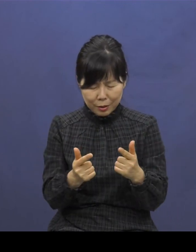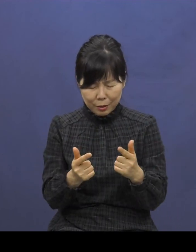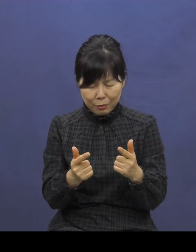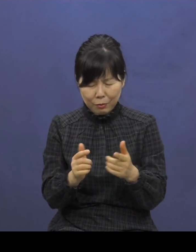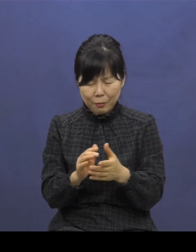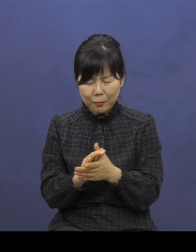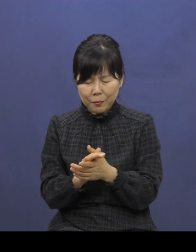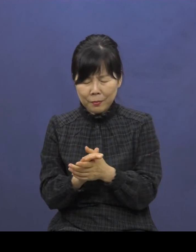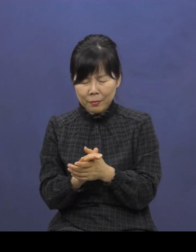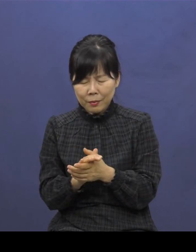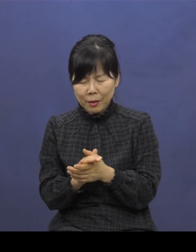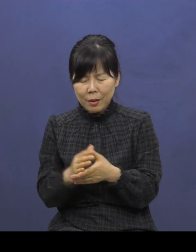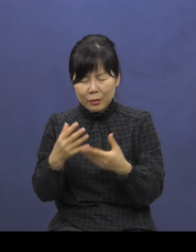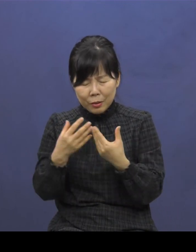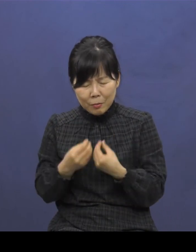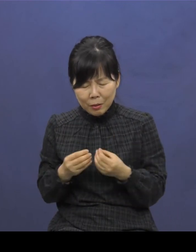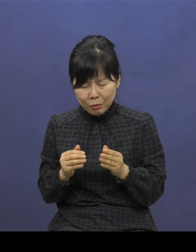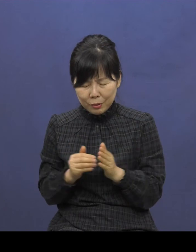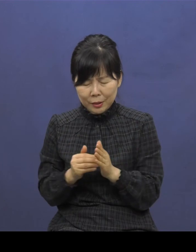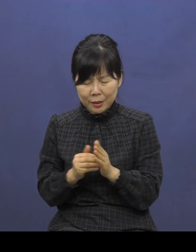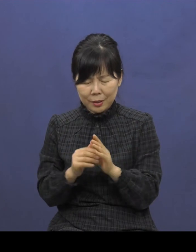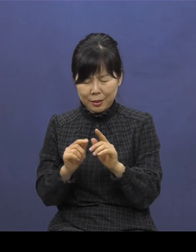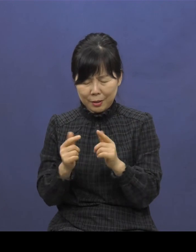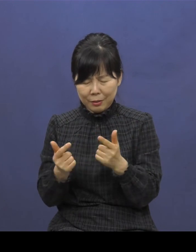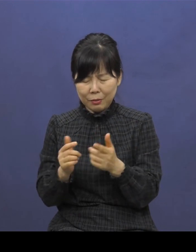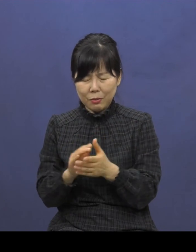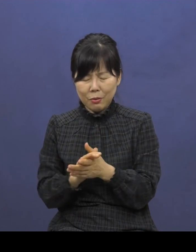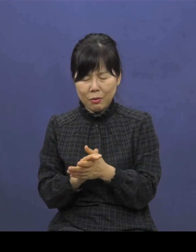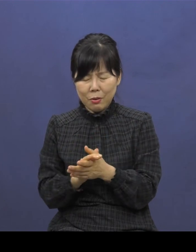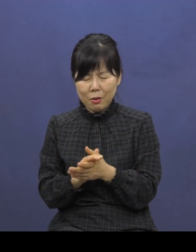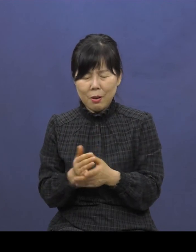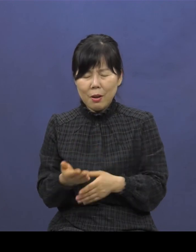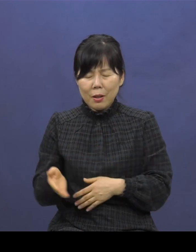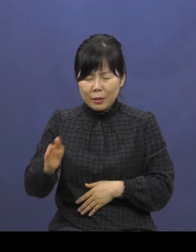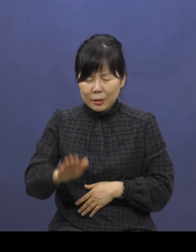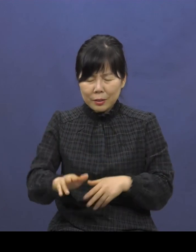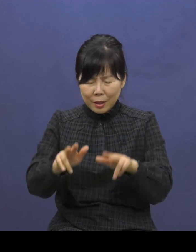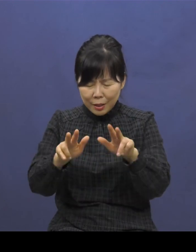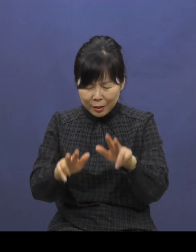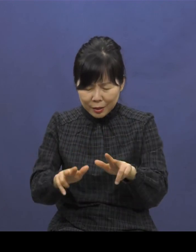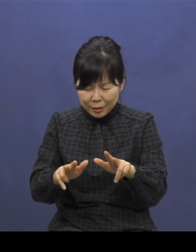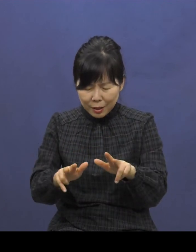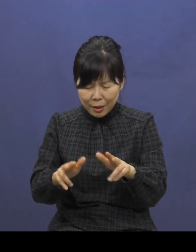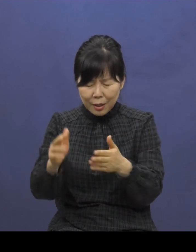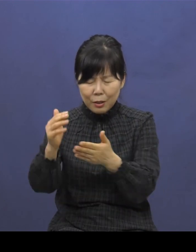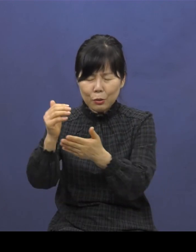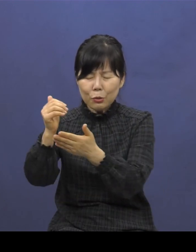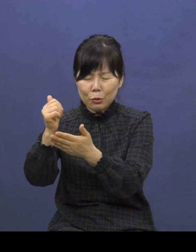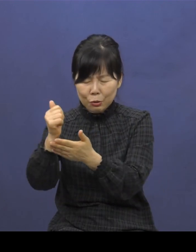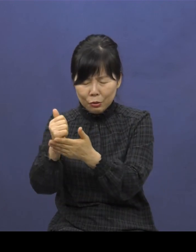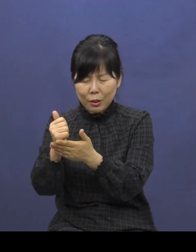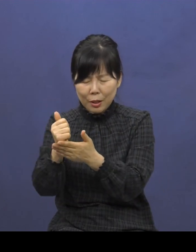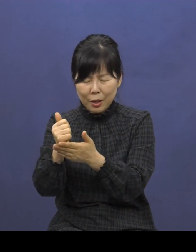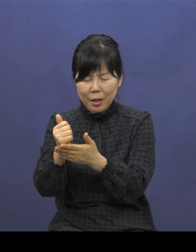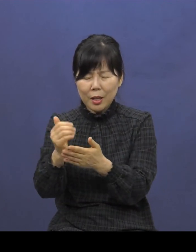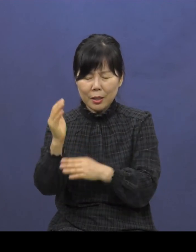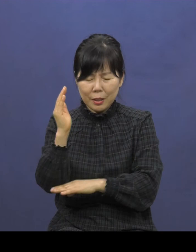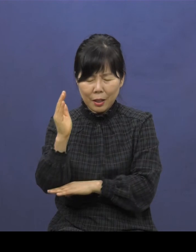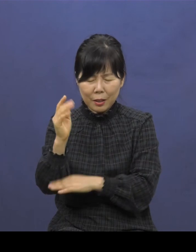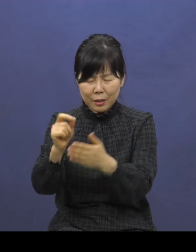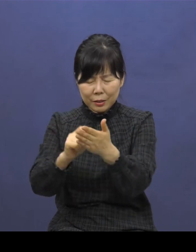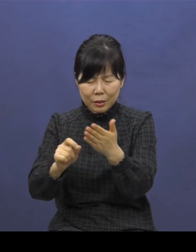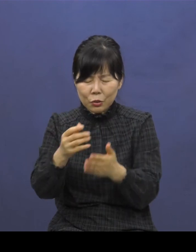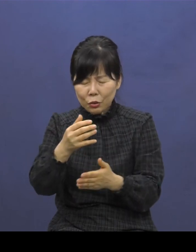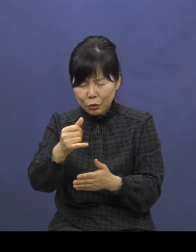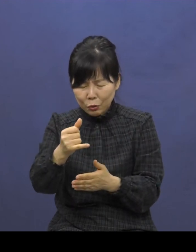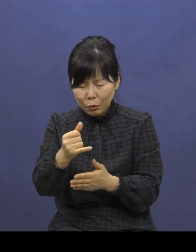무너져서 주저앉는 것이 아니라 그냥 절망으로 끝나는 것이 아니라, 그러나 이제 주의 스토리를 쓸 수 있게